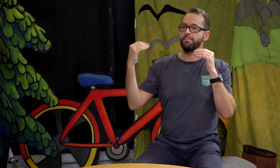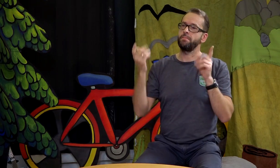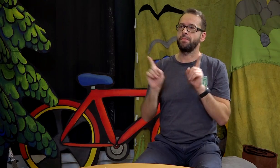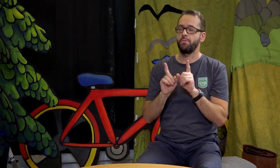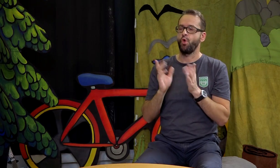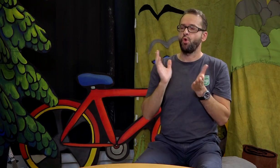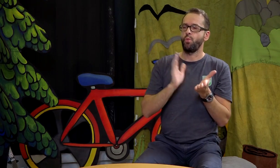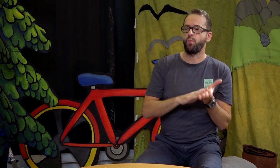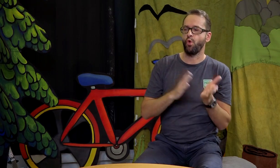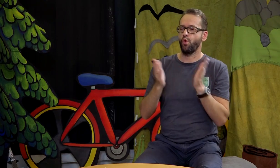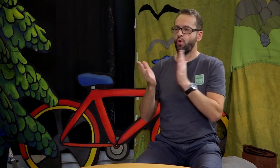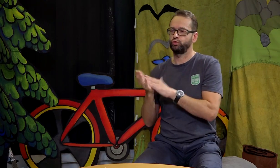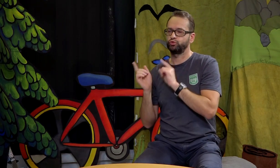rytmi tai tempo,